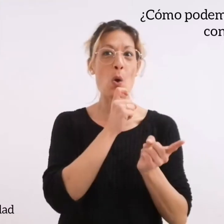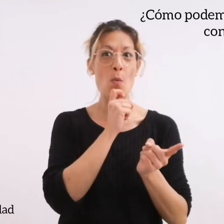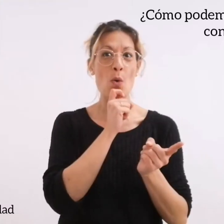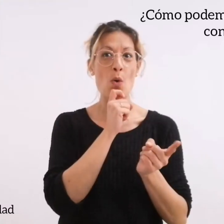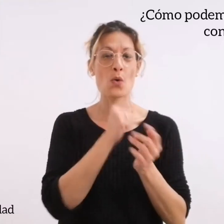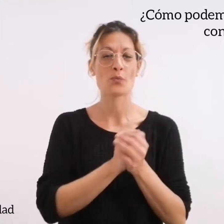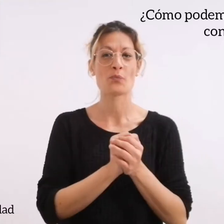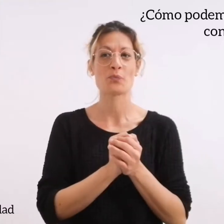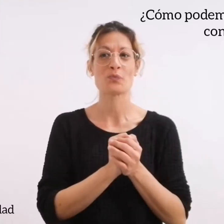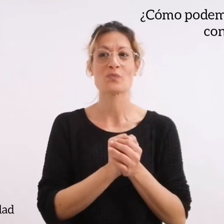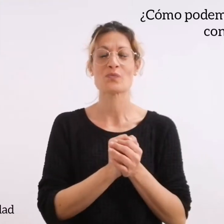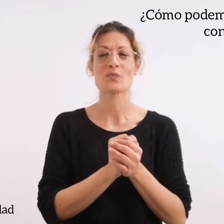cuando uno está